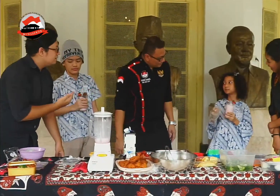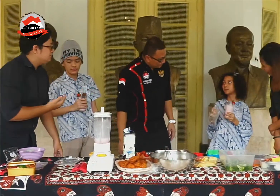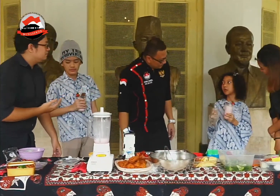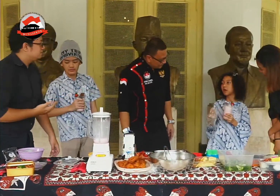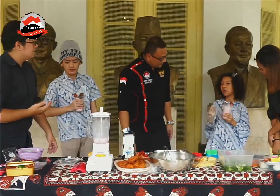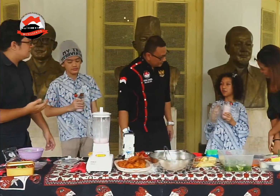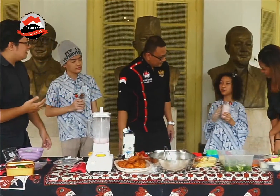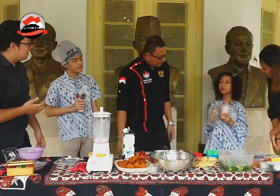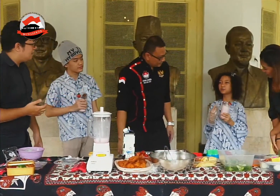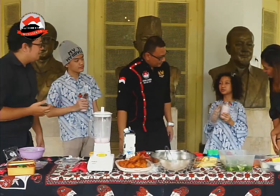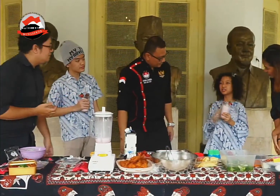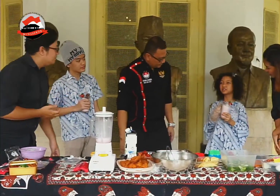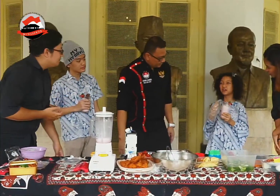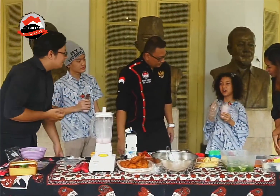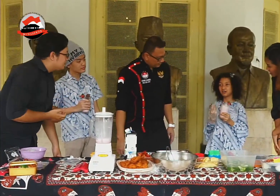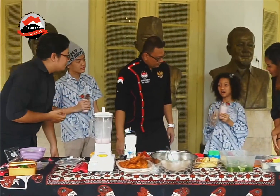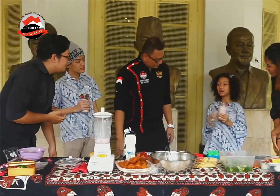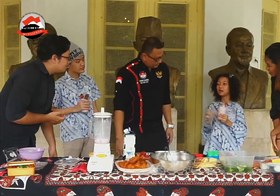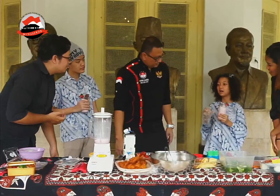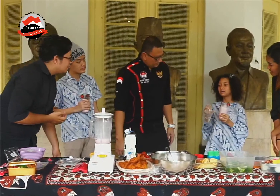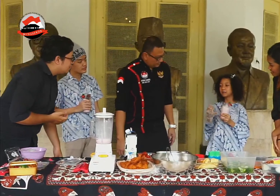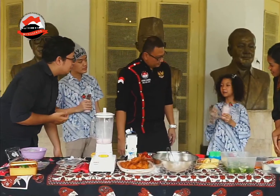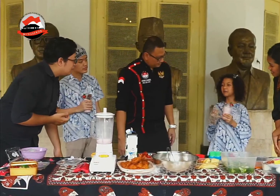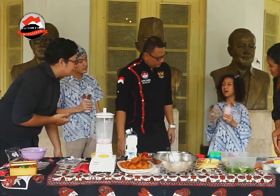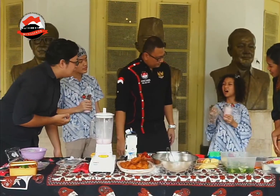Apa? Apa udah cara?